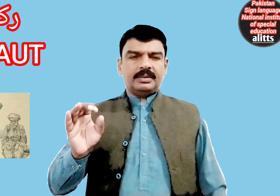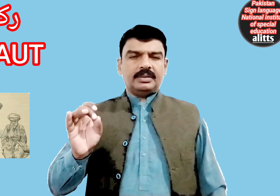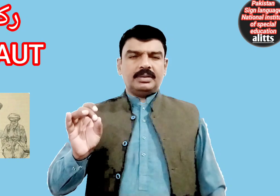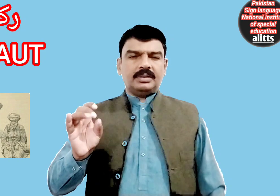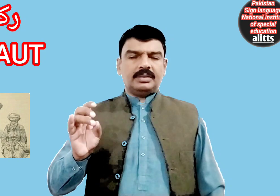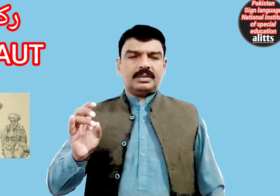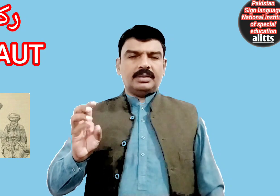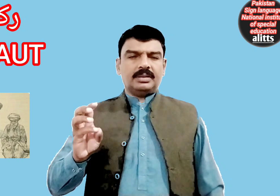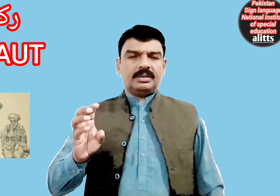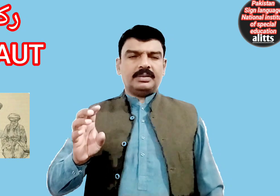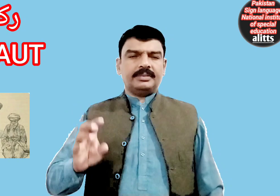गिनती।